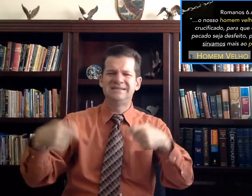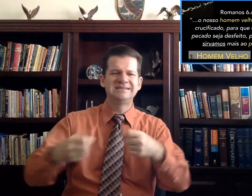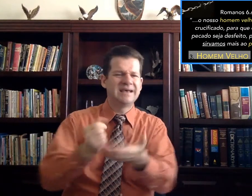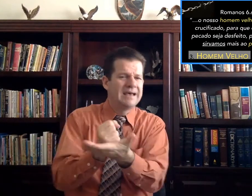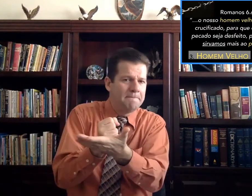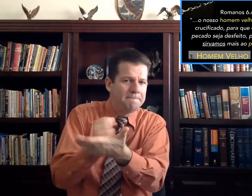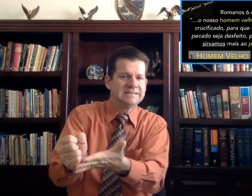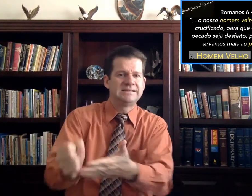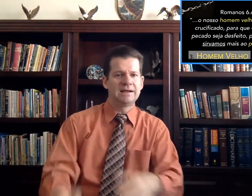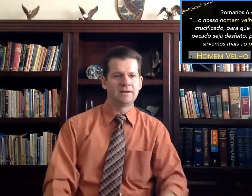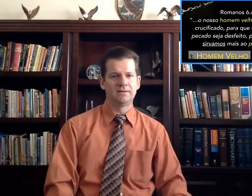precisa passar.